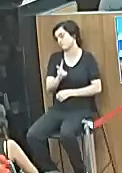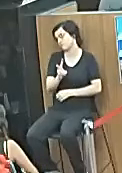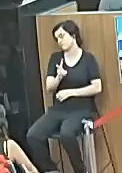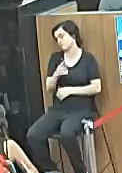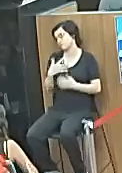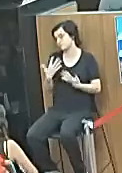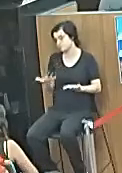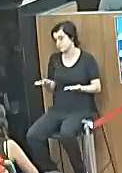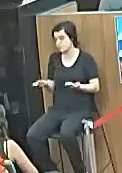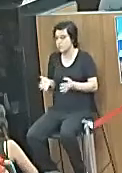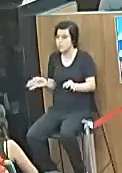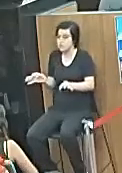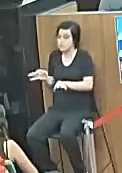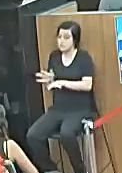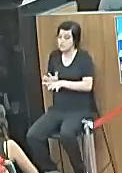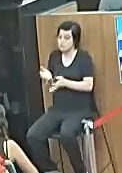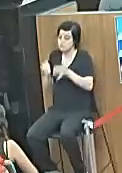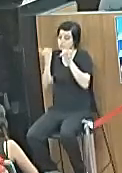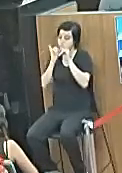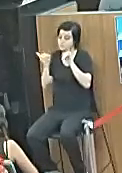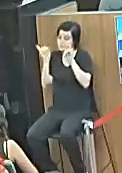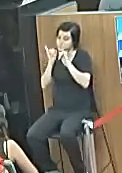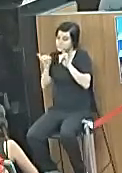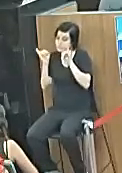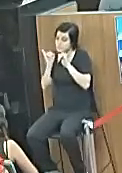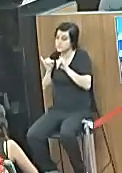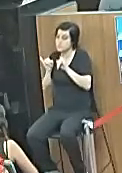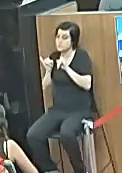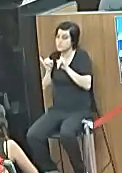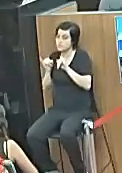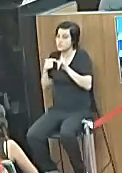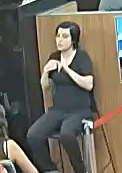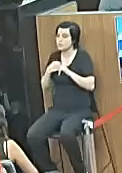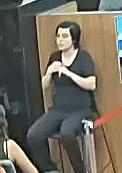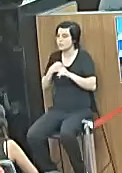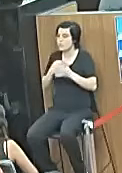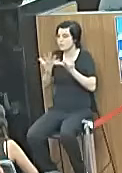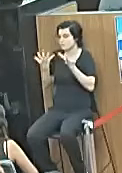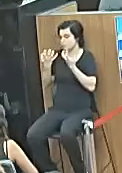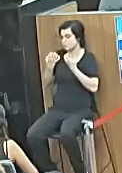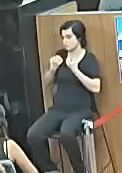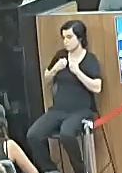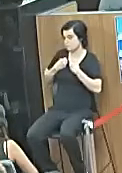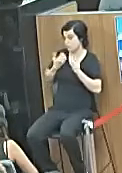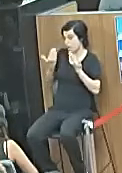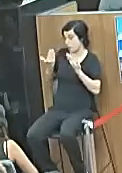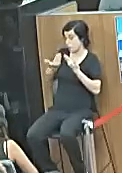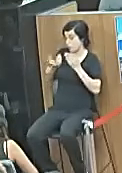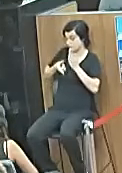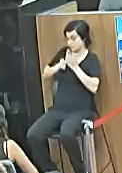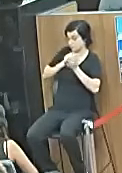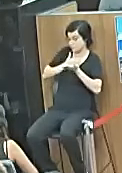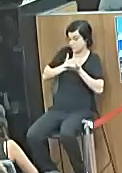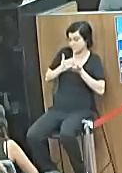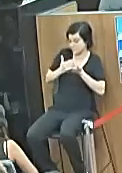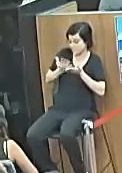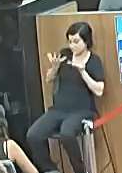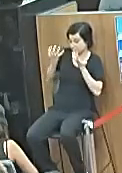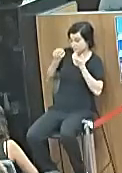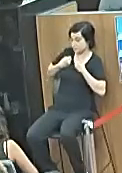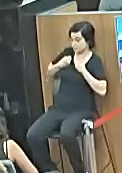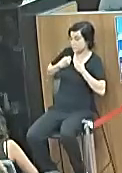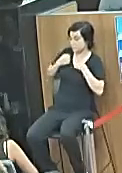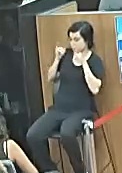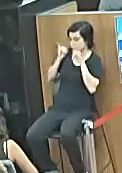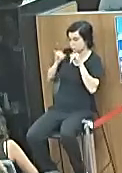para encerrar eu quero comunicar a todos que recebi há poucos minutos antes de começar a falar um